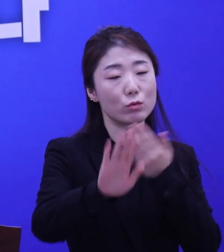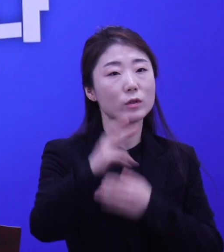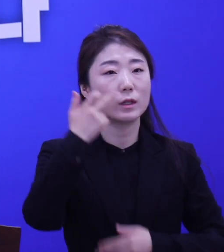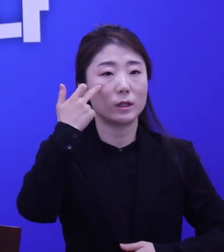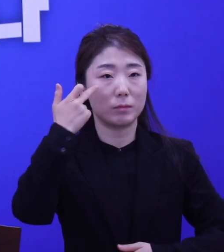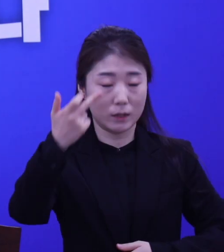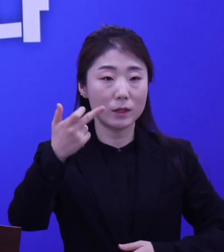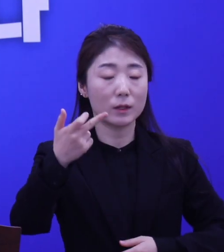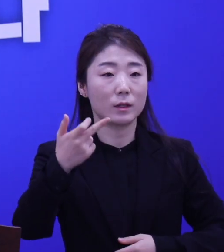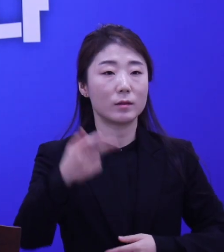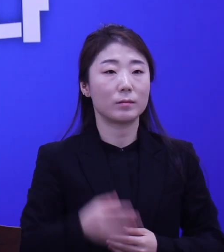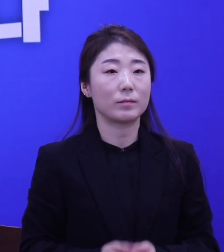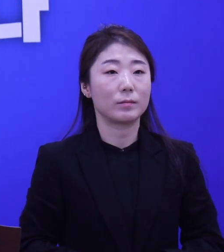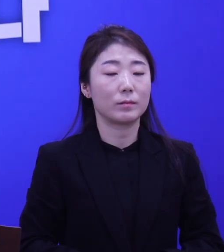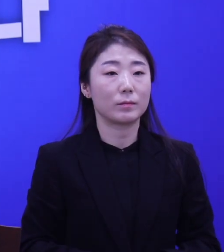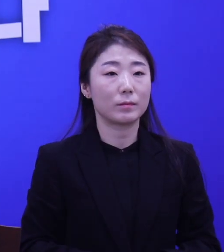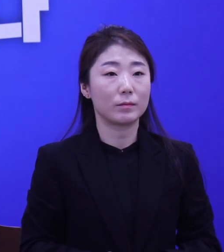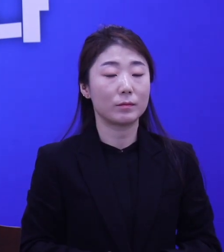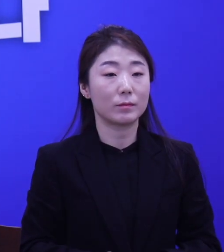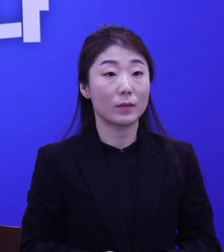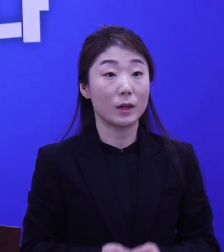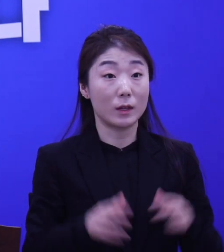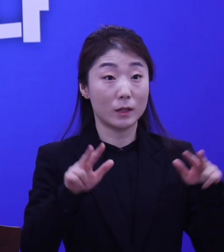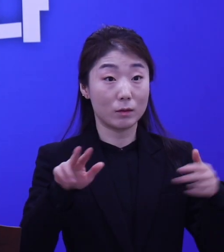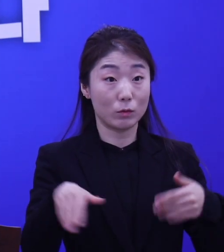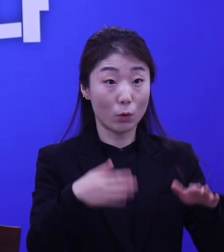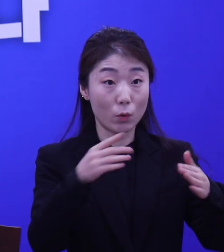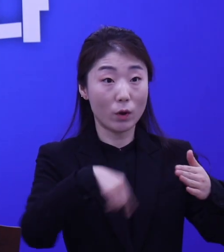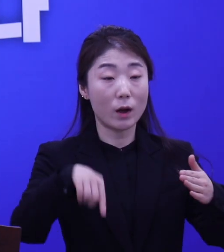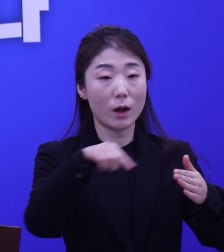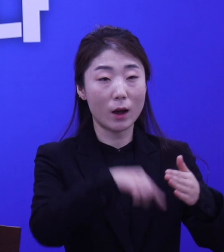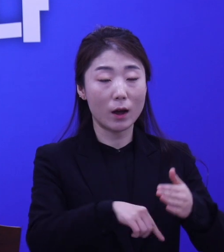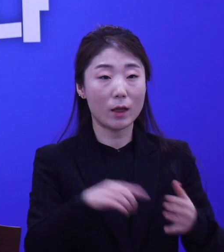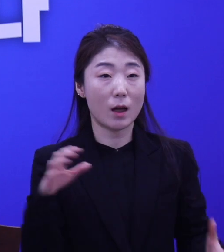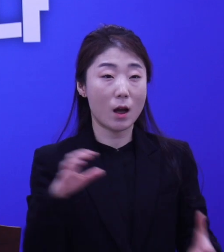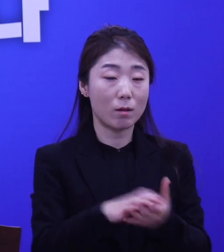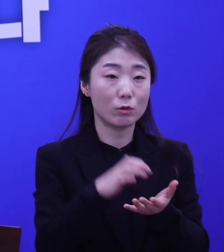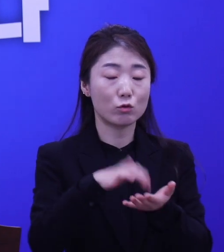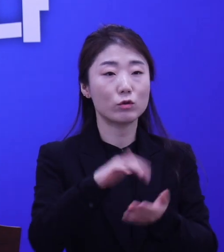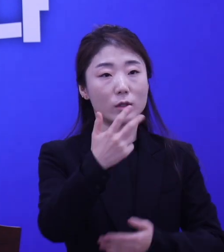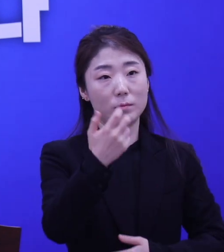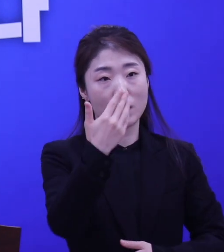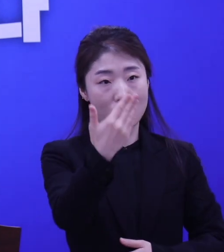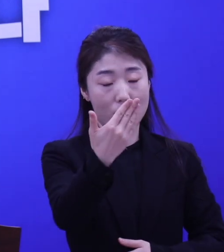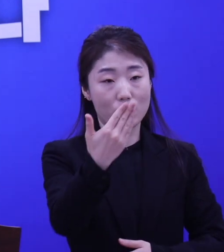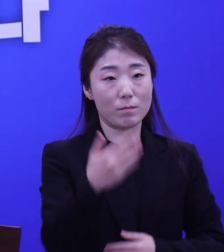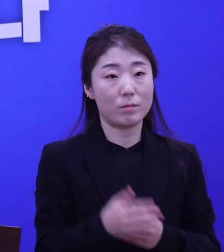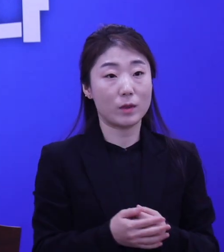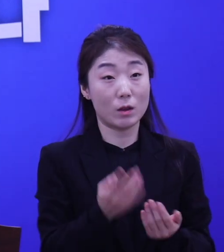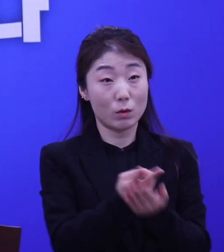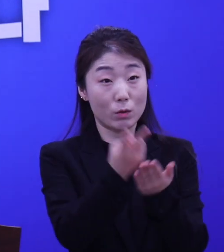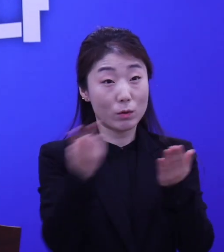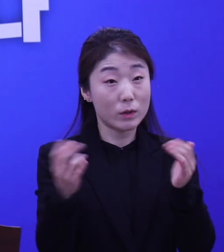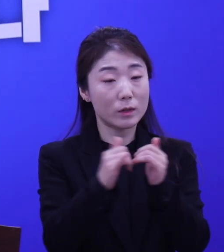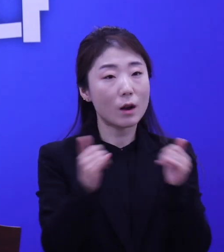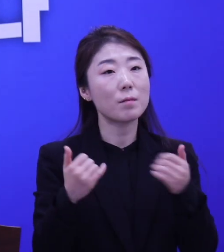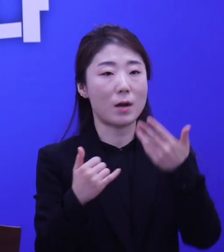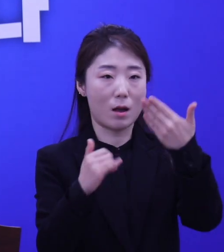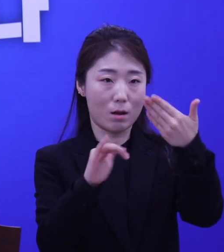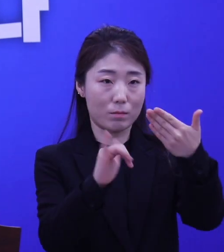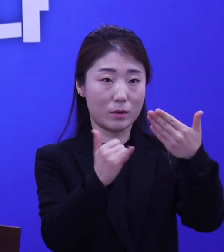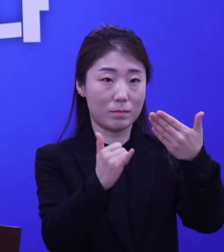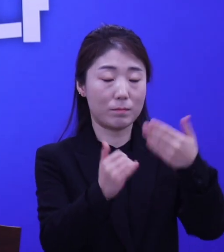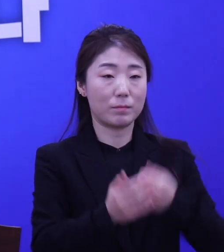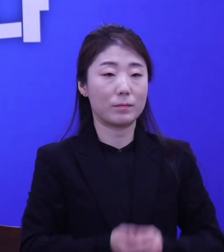17일 만입니다. 현재 도내 확진자는 총 79명입니다. 퇴원자는 총 9명입니다.